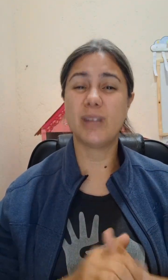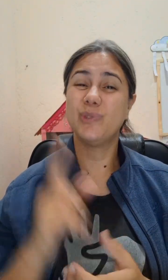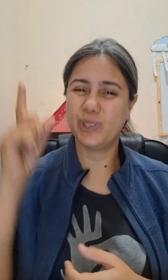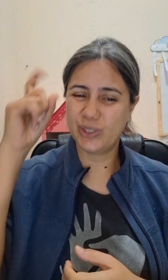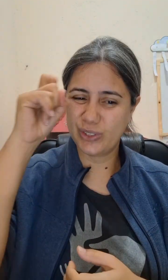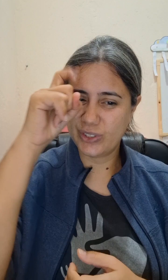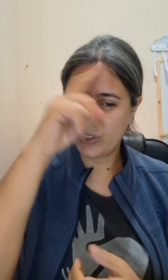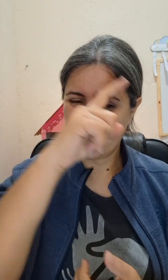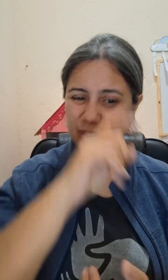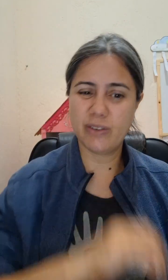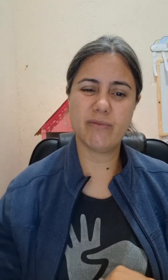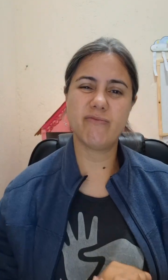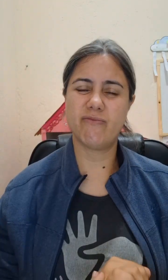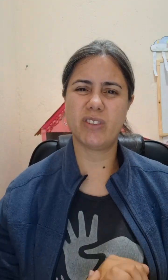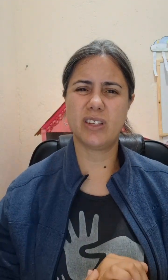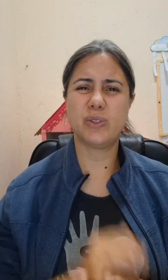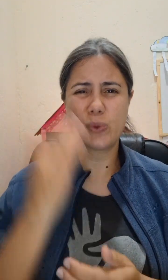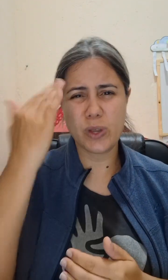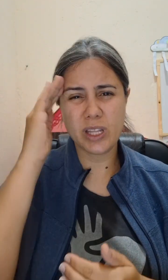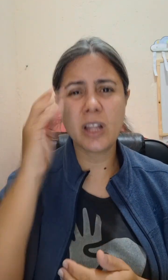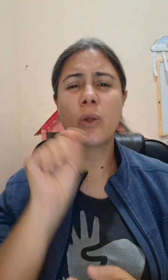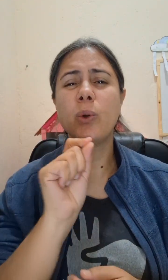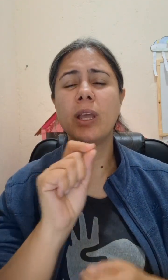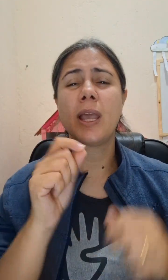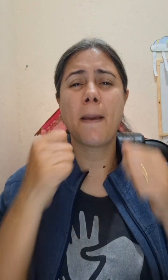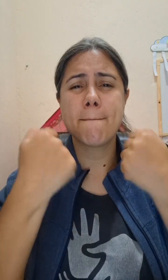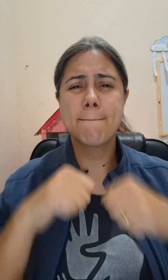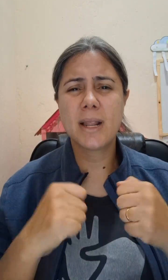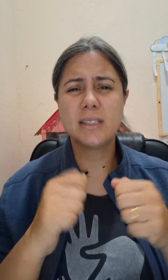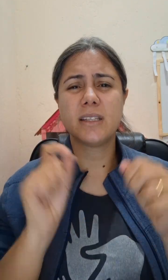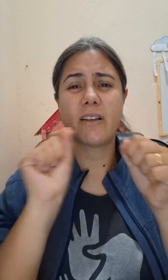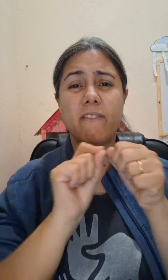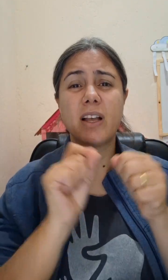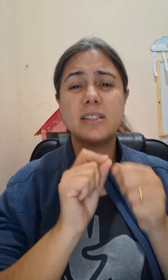família, pai, mãe, marido, esposa, filhos.